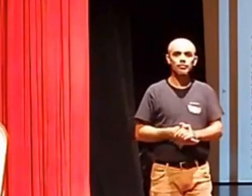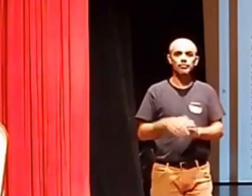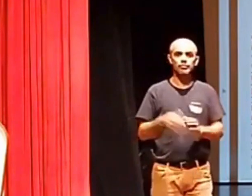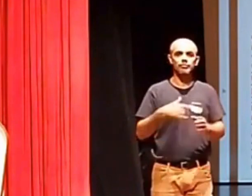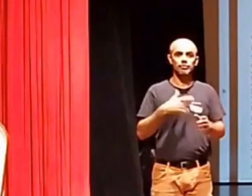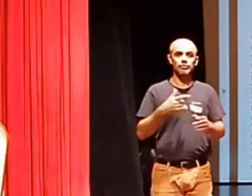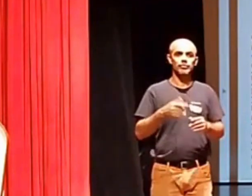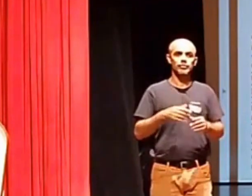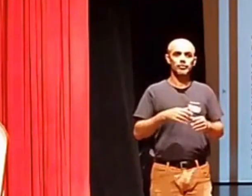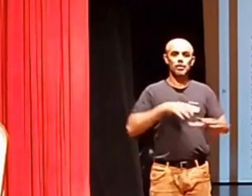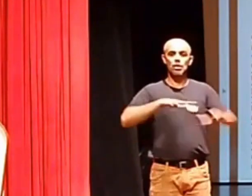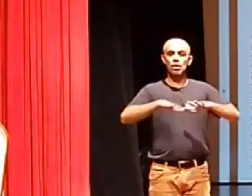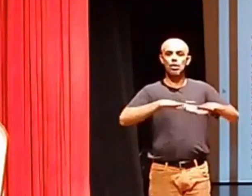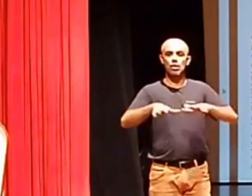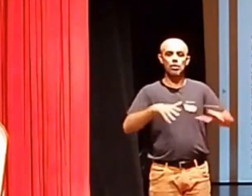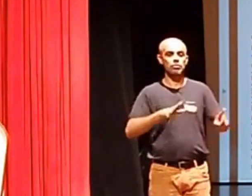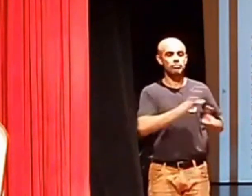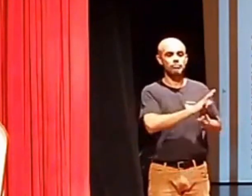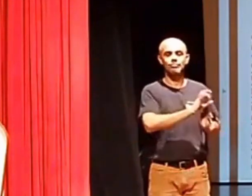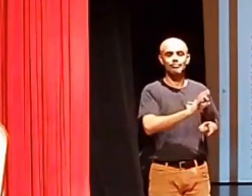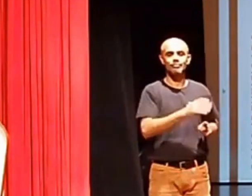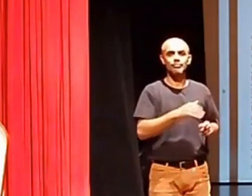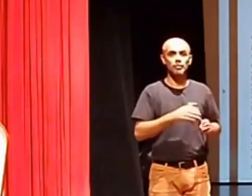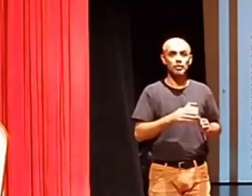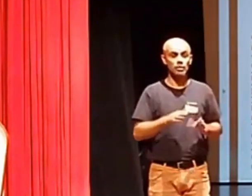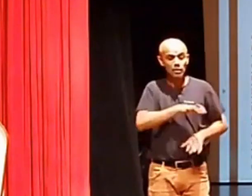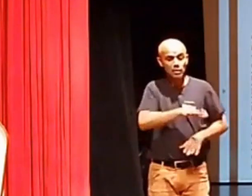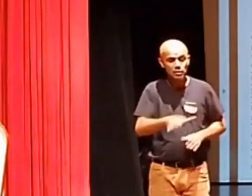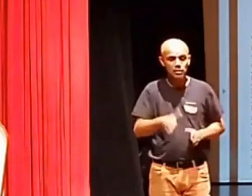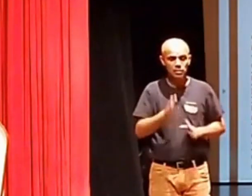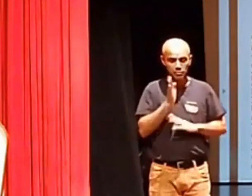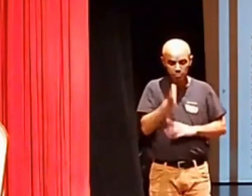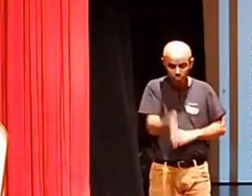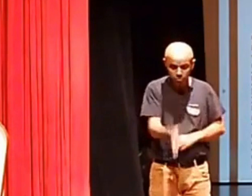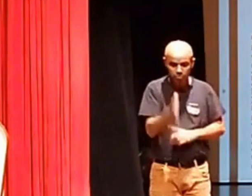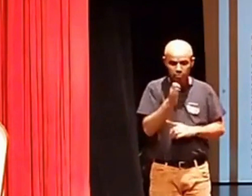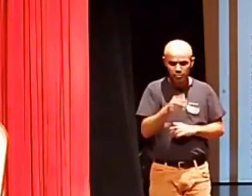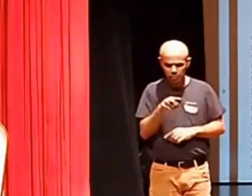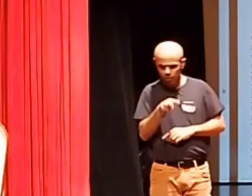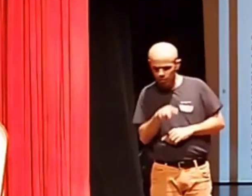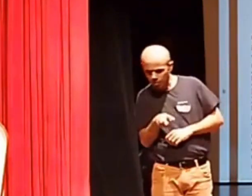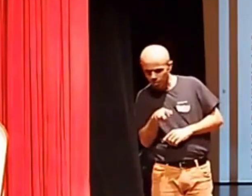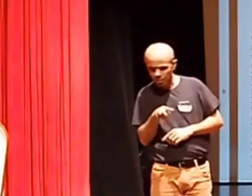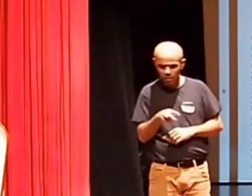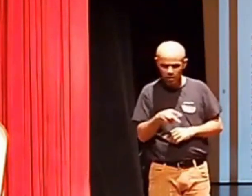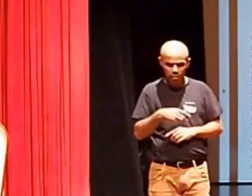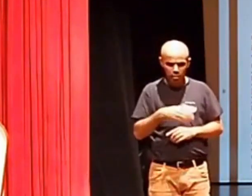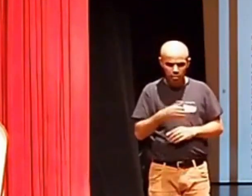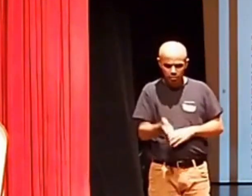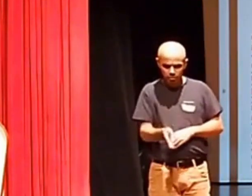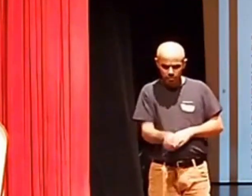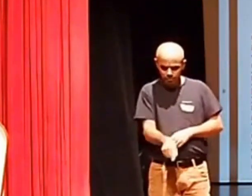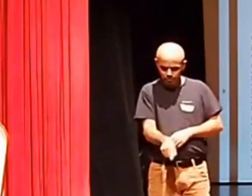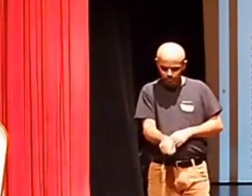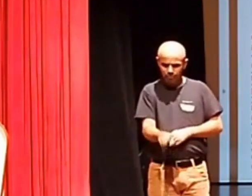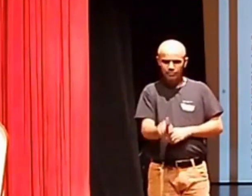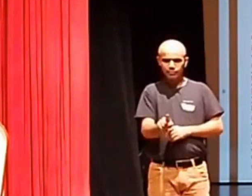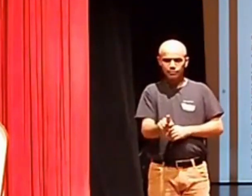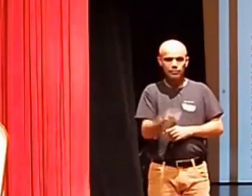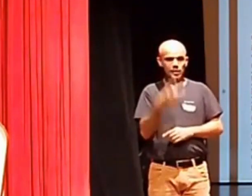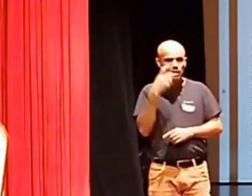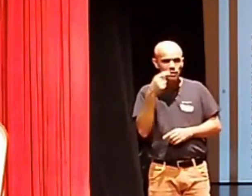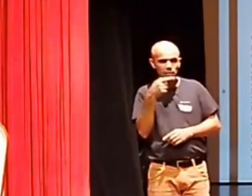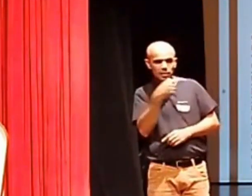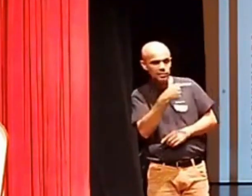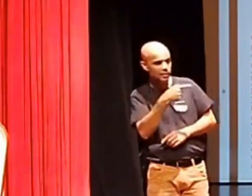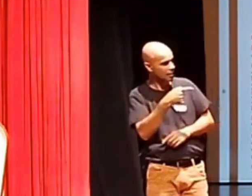ficar fazendo toda hora, mas conforme essa criança vai descendo, a gente vai conseguindo visualizar. Sobe só um pouquinho para mim, por favor. Vocês percebem